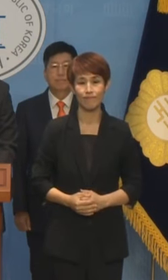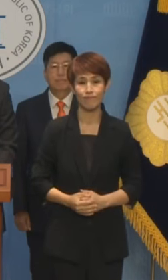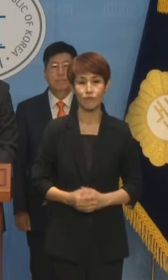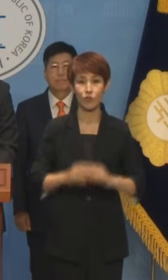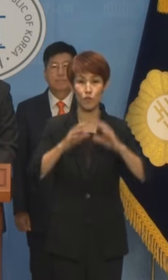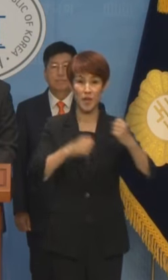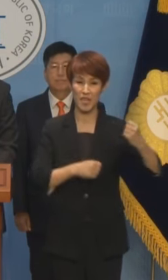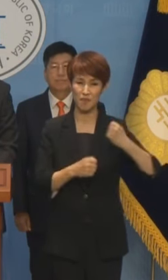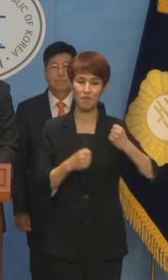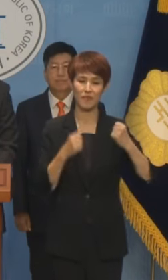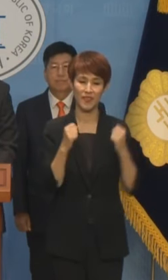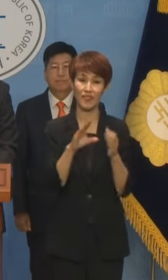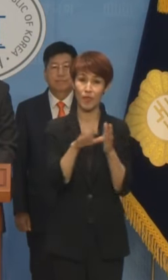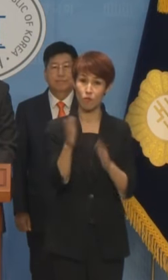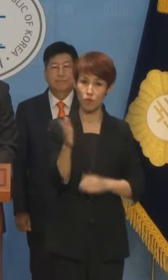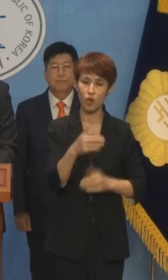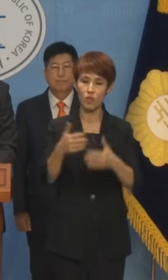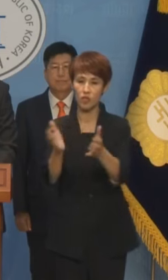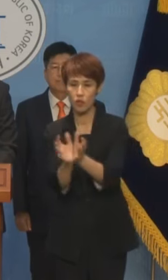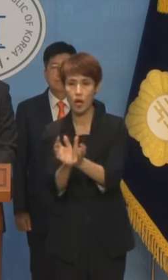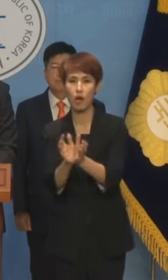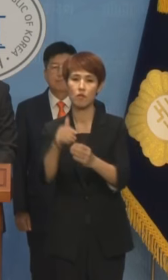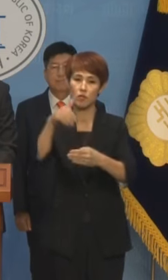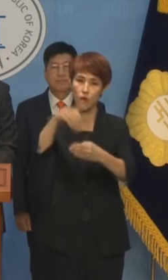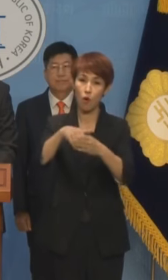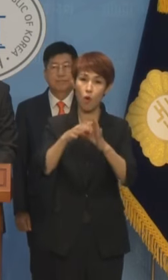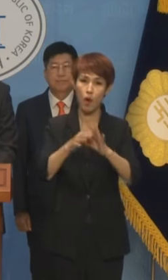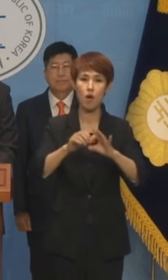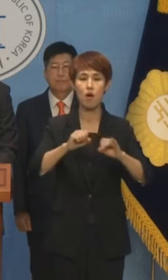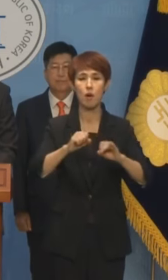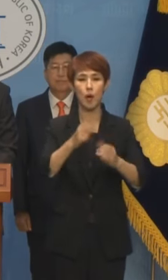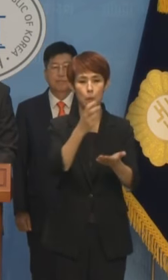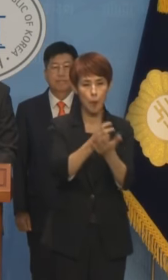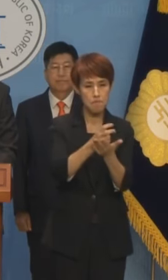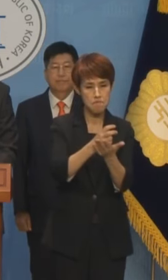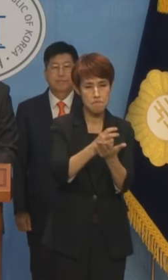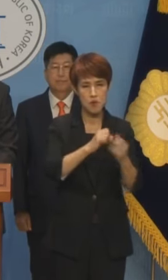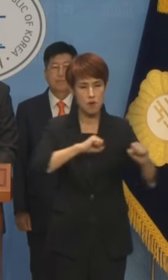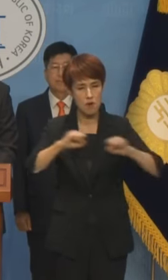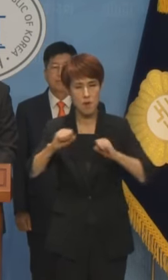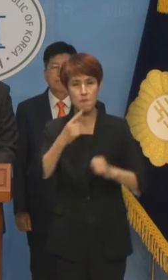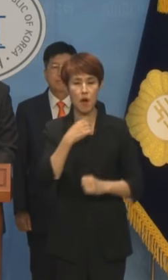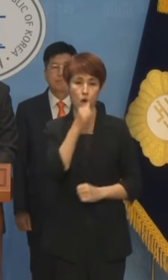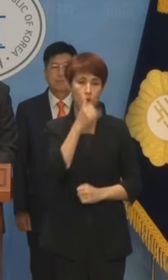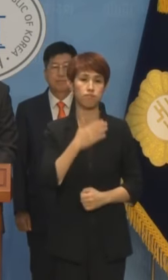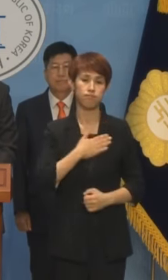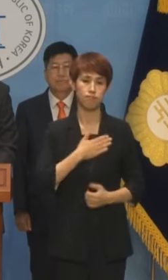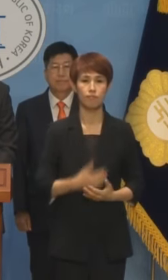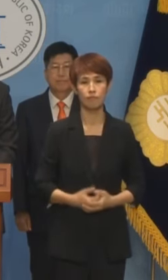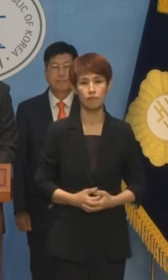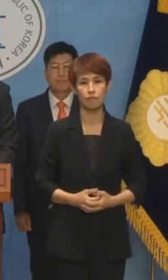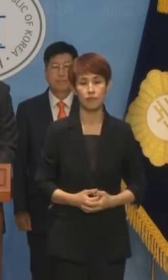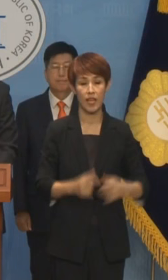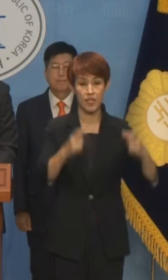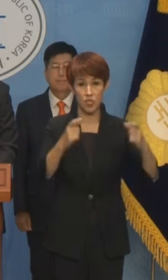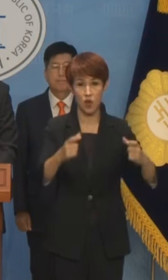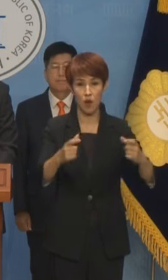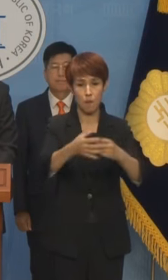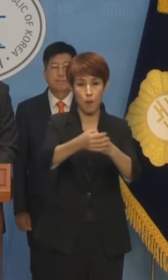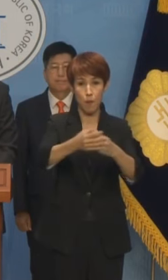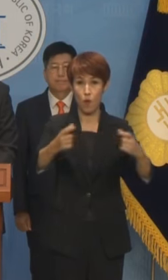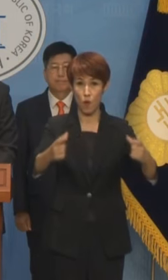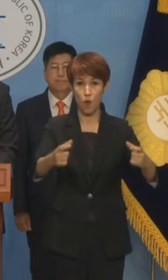국민의힘 시절부터 정당과 선거 업무에 관하여 다수의 법률 업무를 처리해 온 사람입니다. 또한 제 지역구